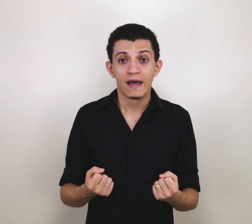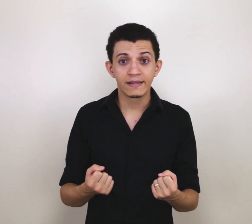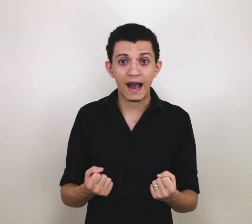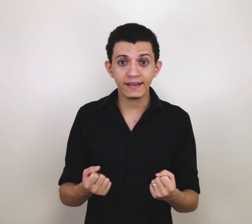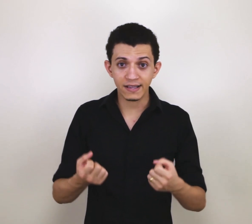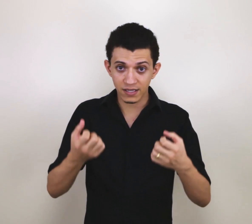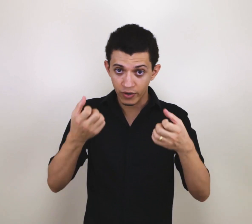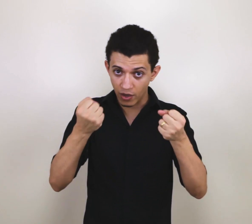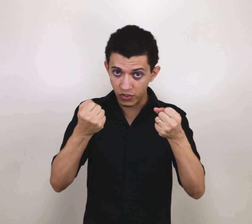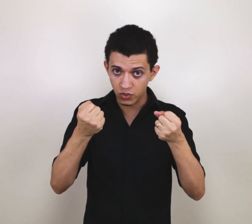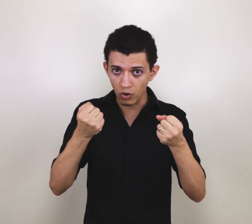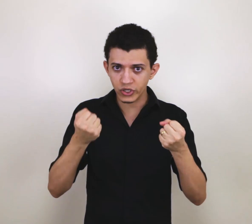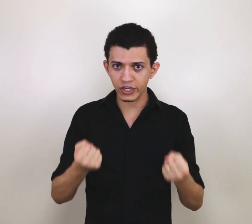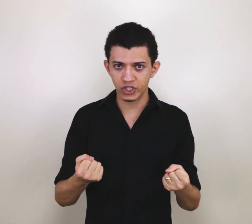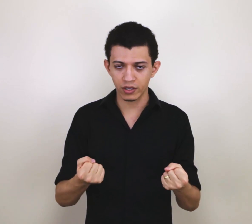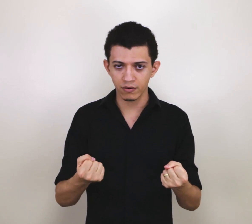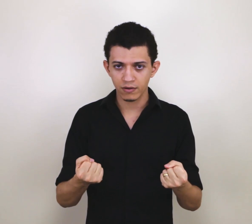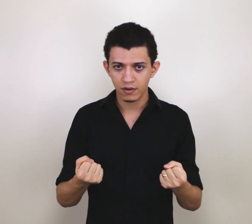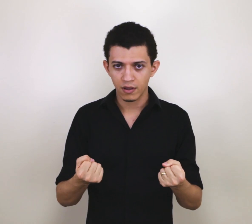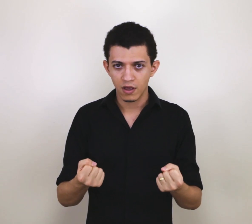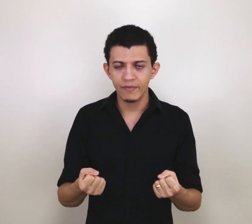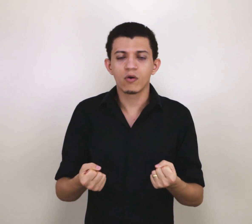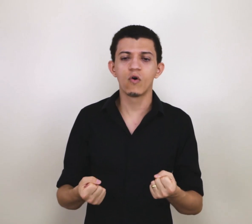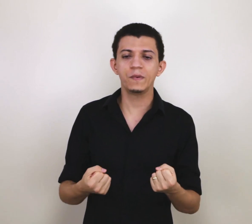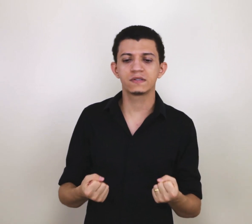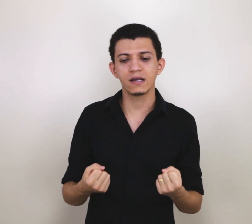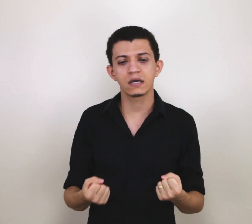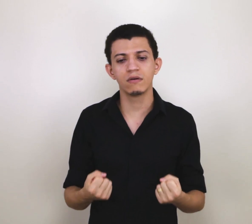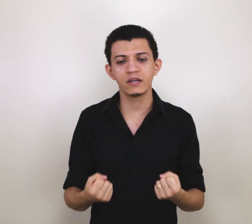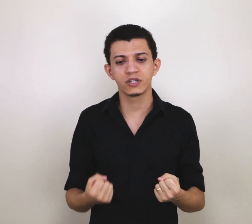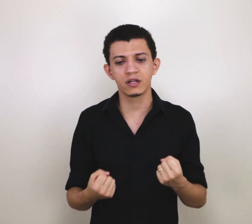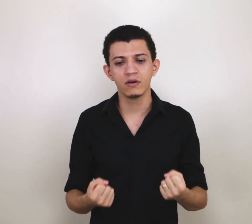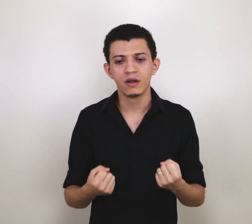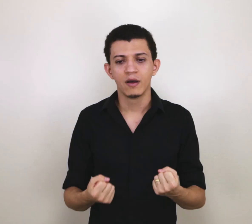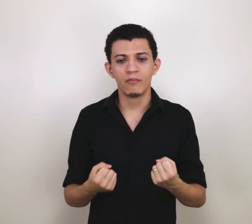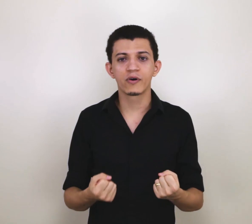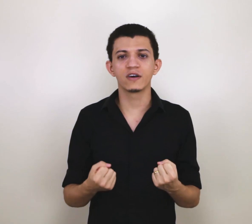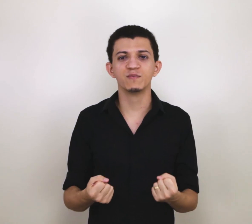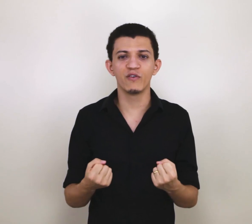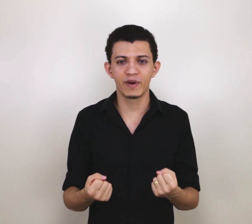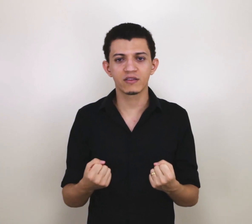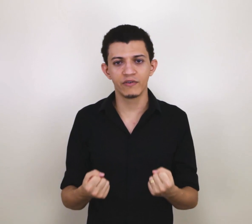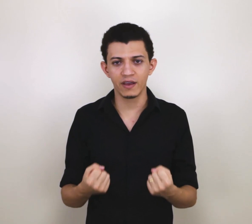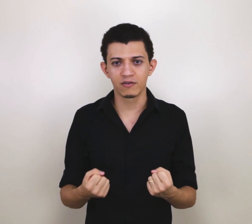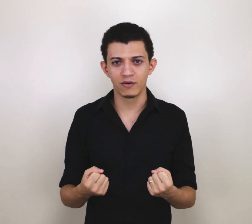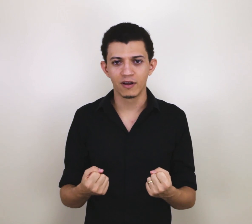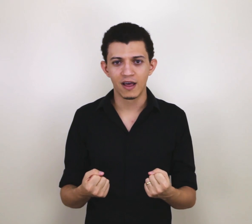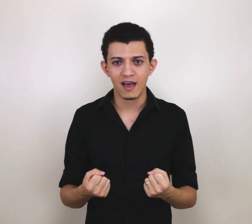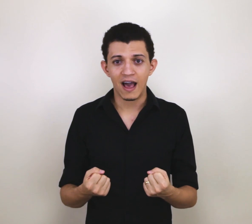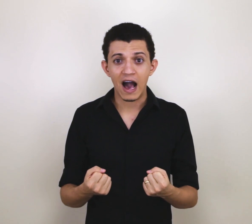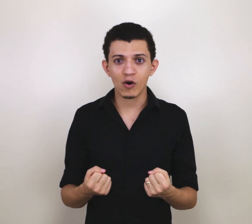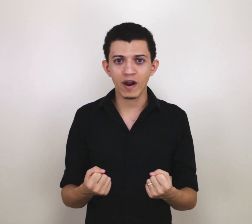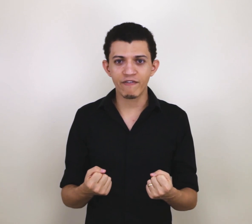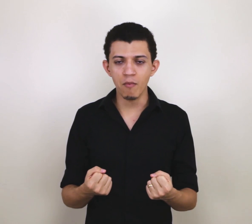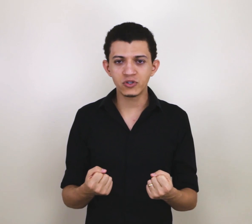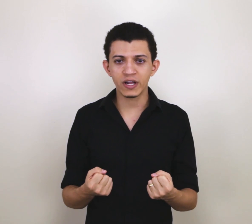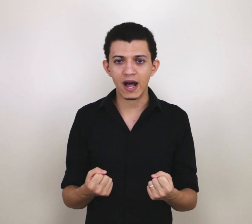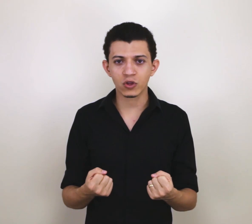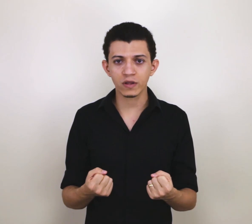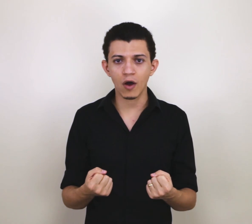Dá a intenção que eu estou dirigindo, meu corpo está sacolejando por causa do movimento do veículo. Agora vamos tirar totalmente